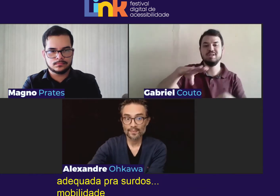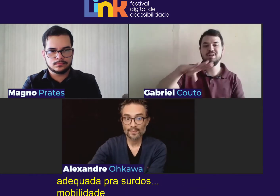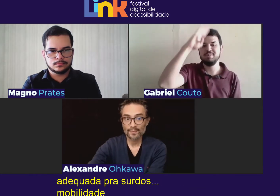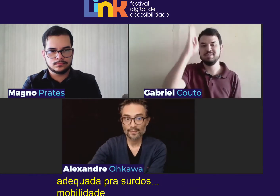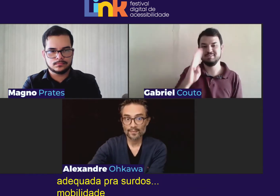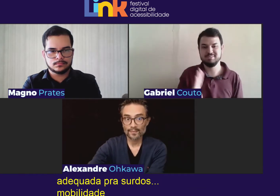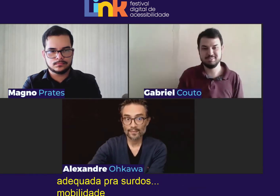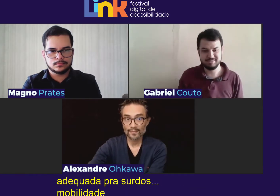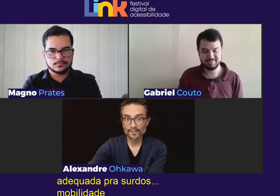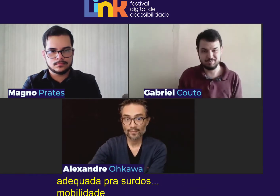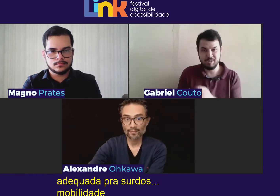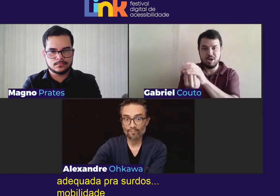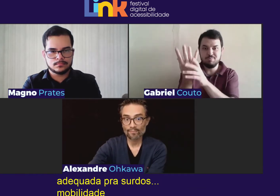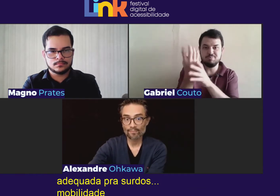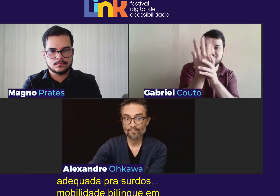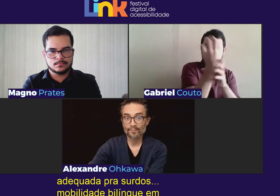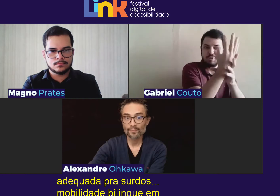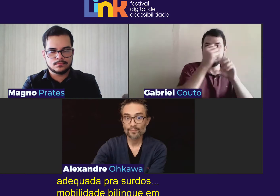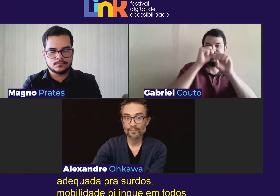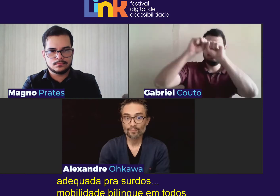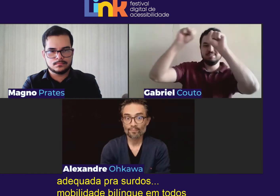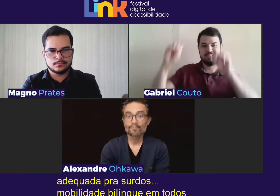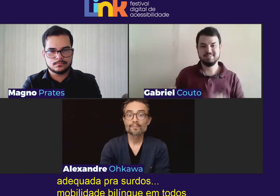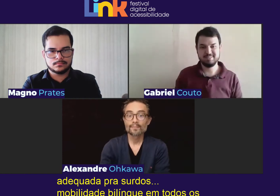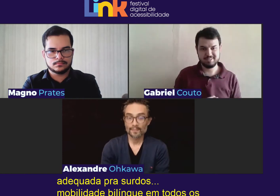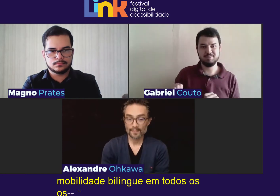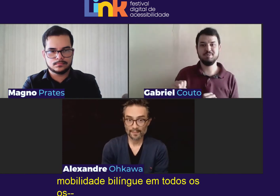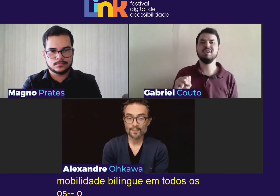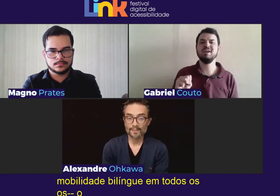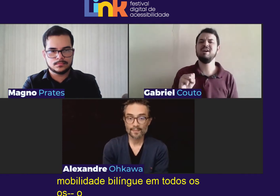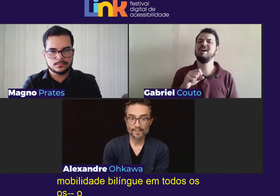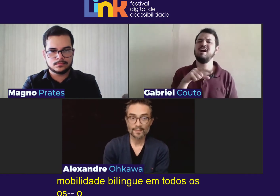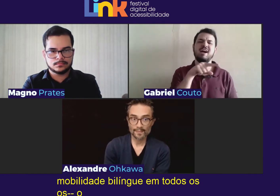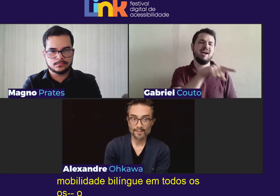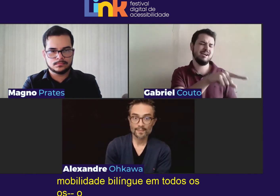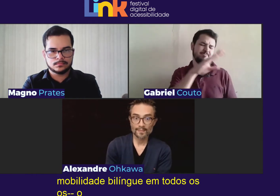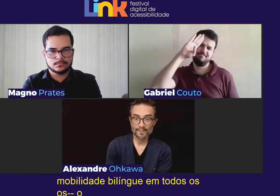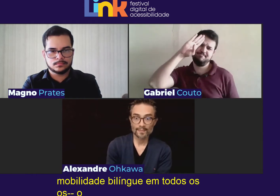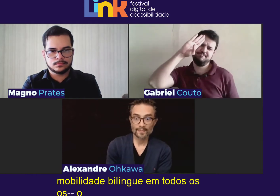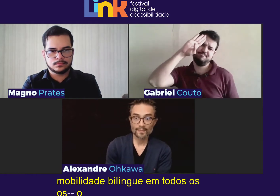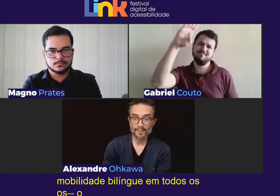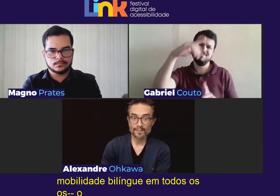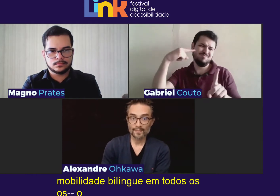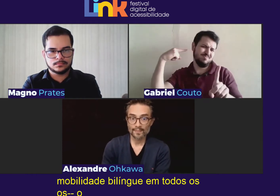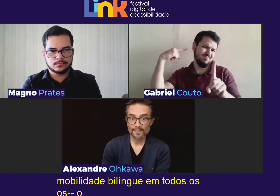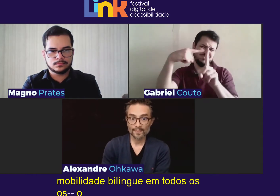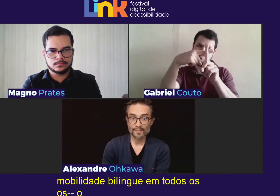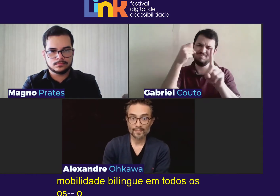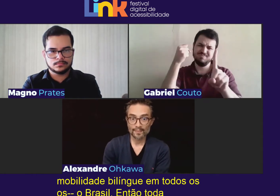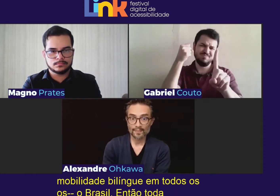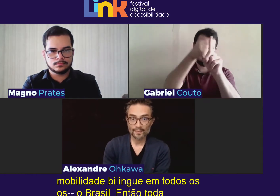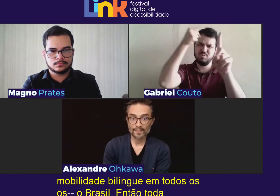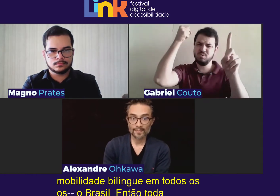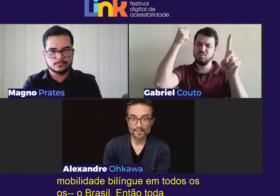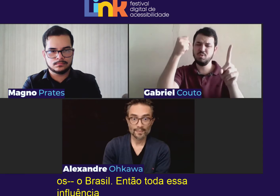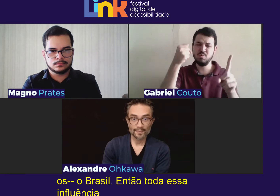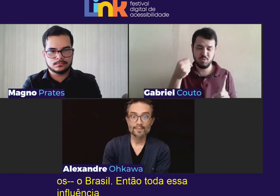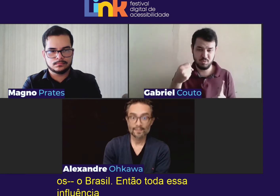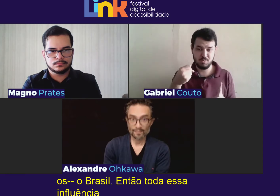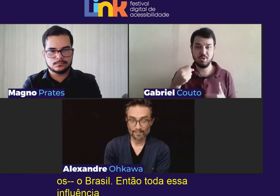em todos o Brasil. Então, toda essa influência política, ela foi muito importante, ela foi primordial,